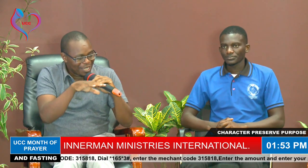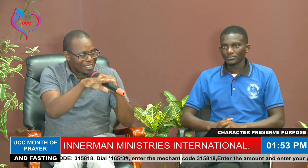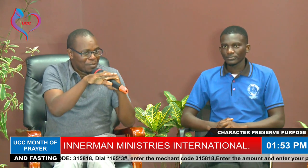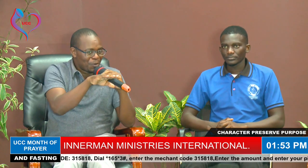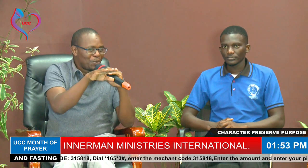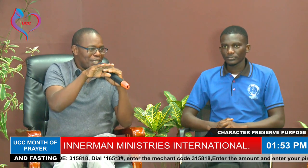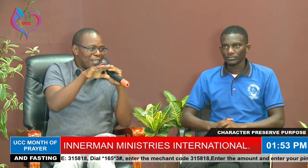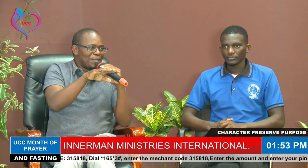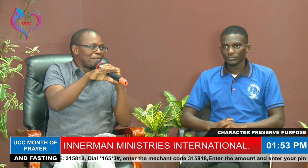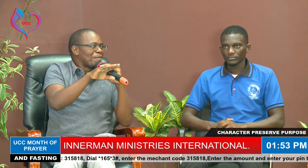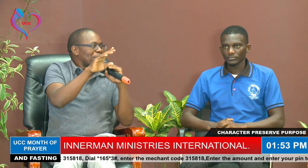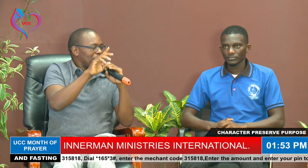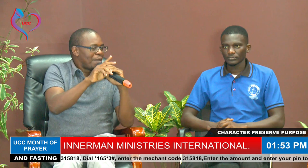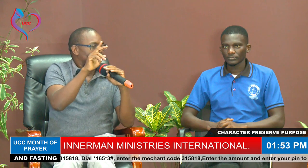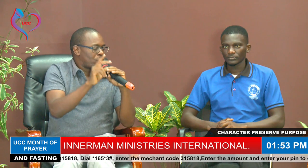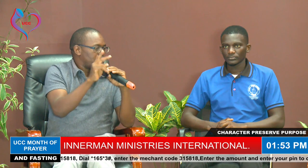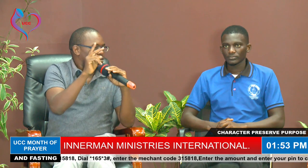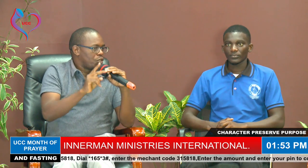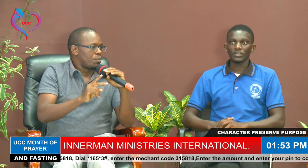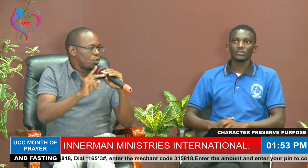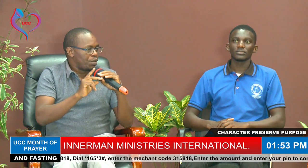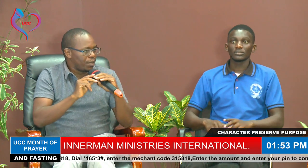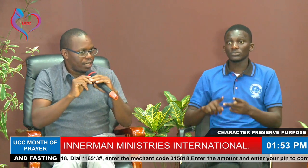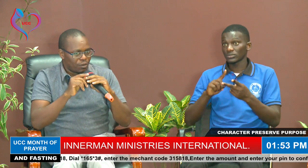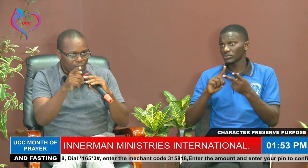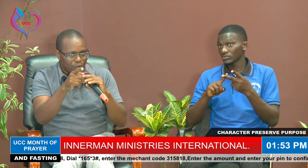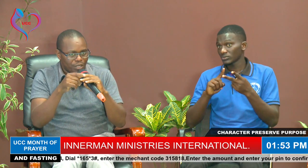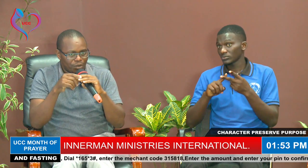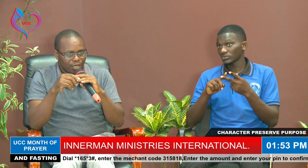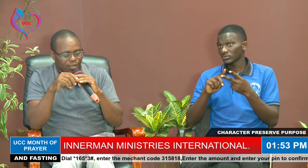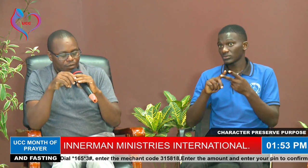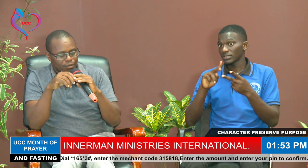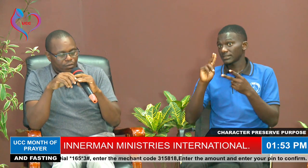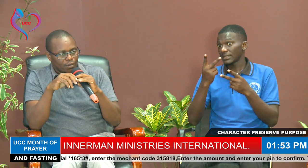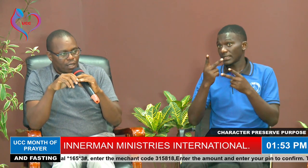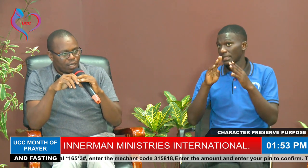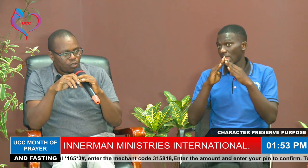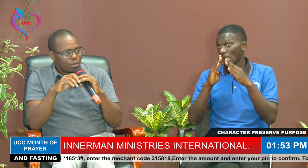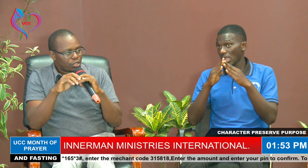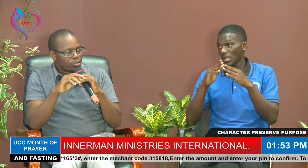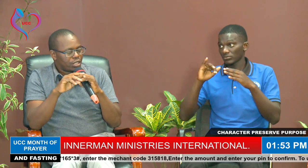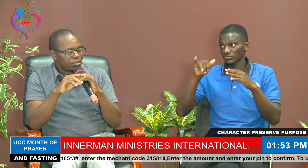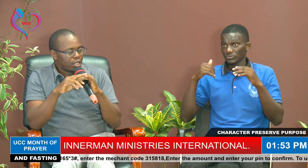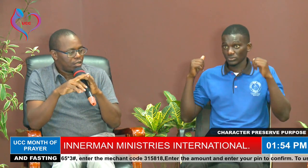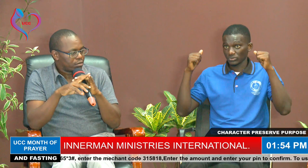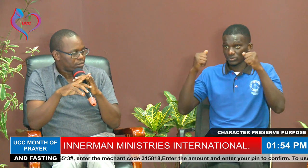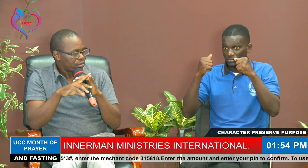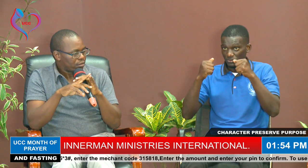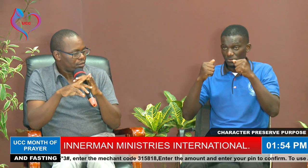tugende dilo mekubulire number 2 enyumba yokubiri muyayita kubanda babudde bugenze enyumba esose tujiita tuse ya tata